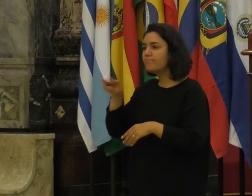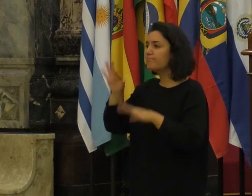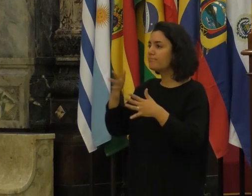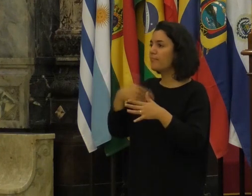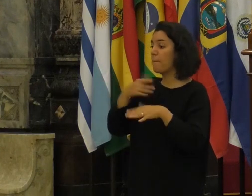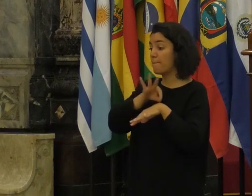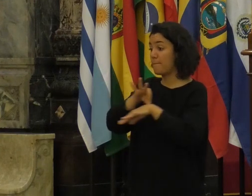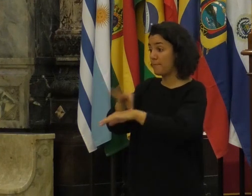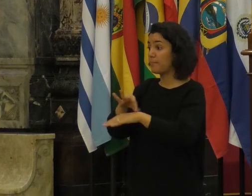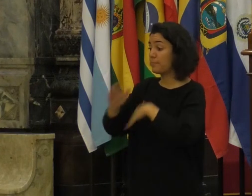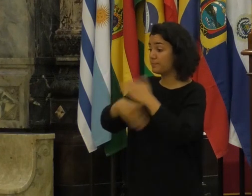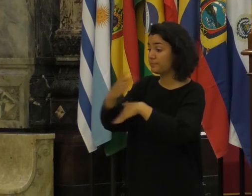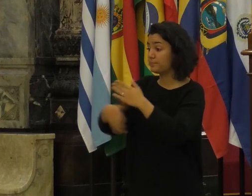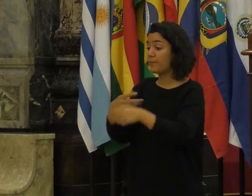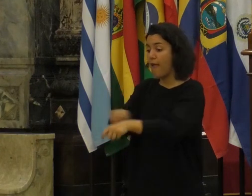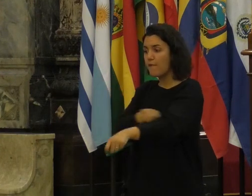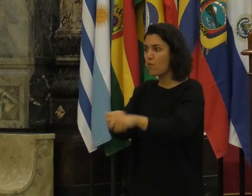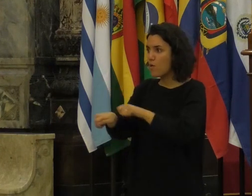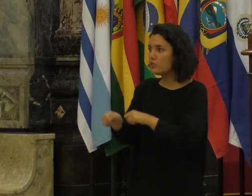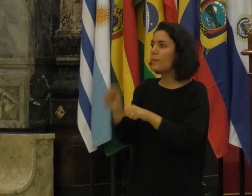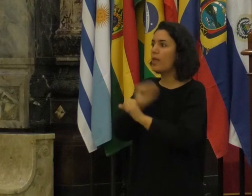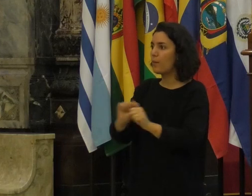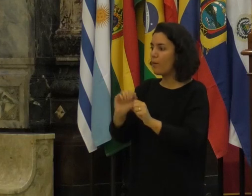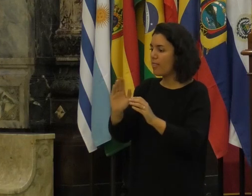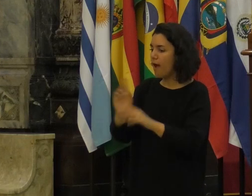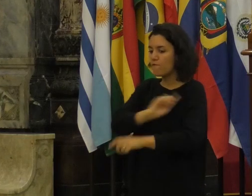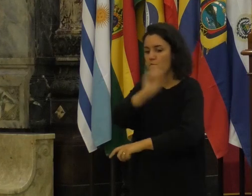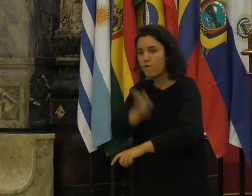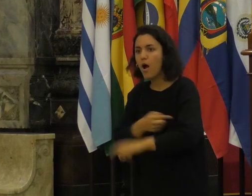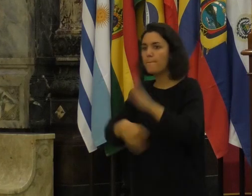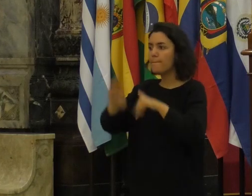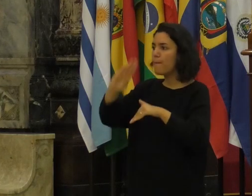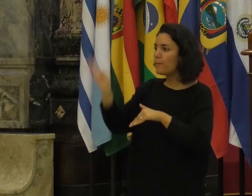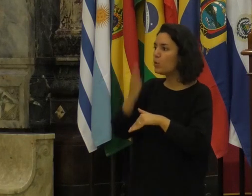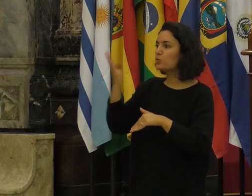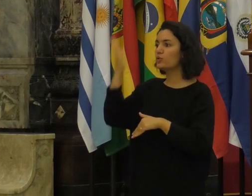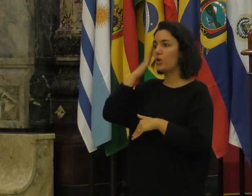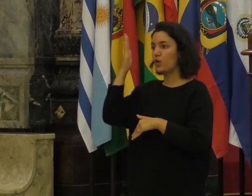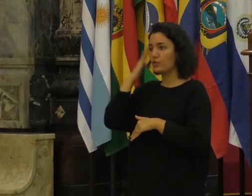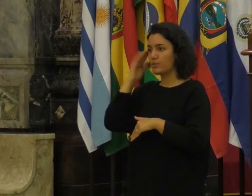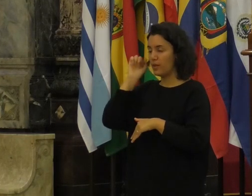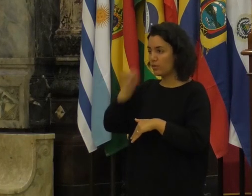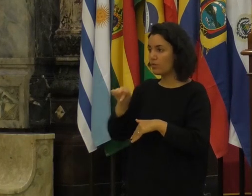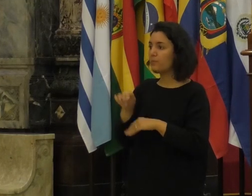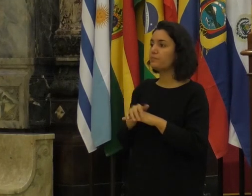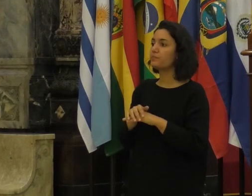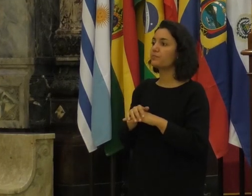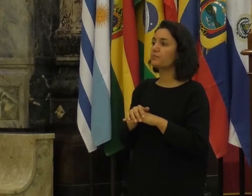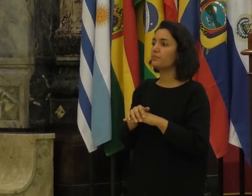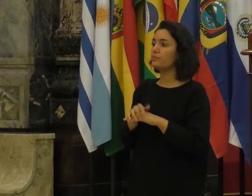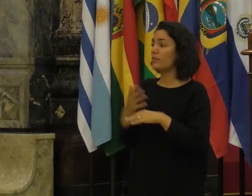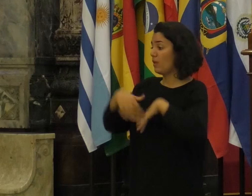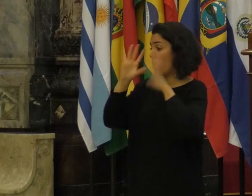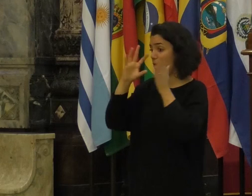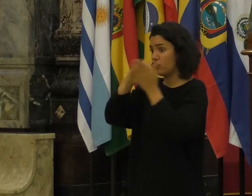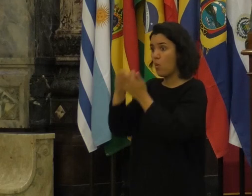orientación de los esfuerzos encaminados a fortalecer la producción de conocimiento socialmente pertinente que desde cualquier lugar